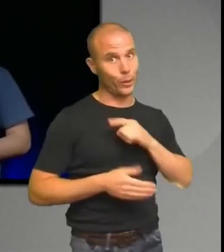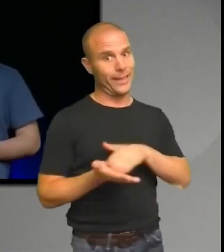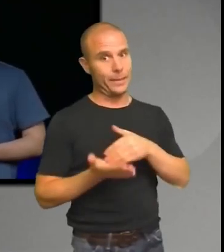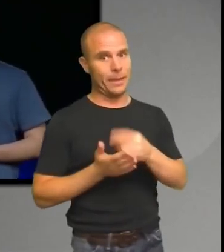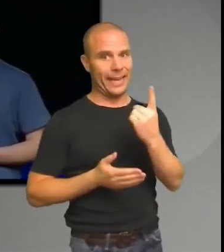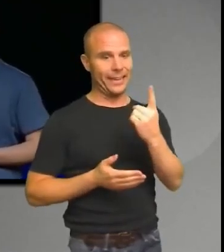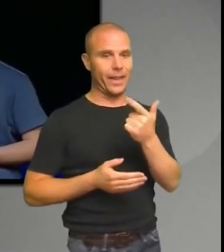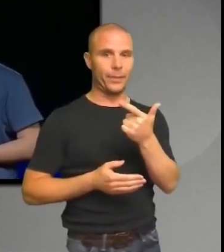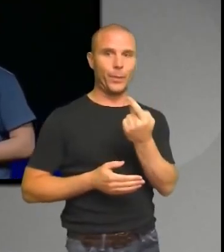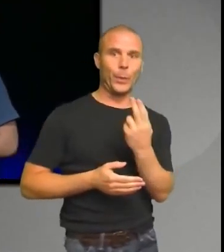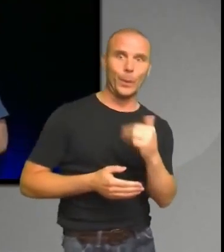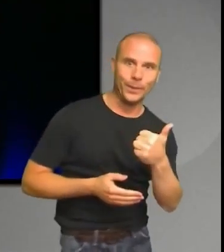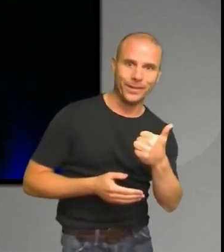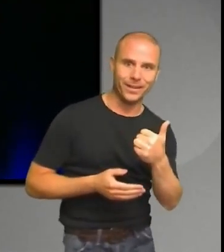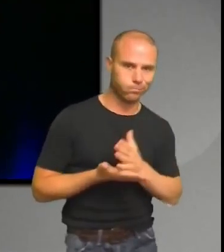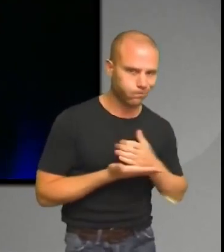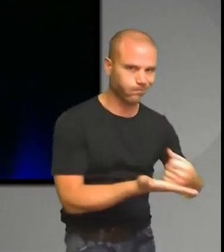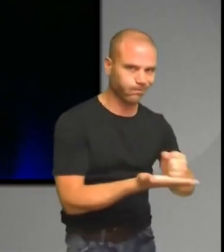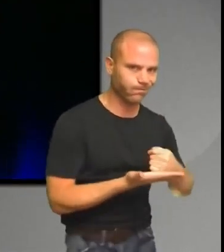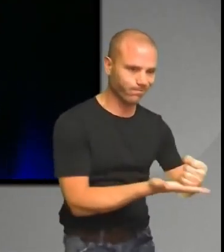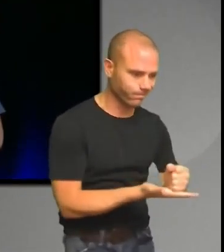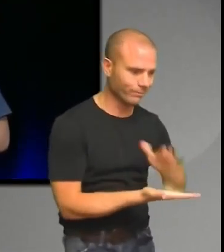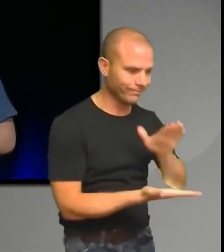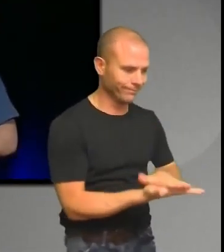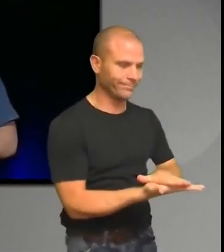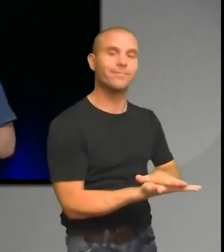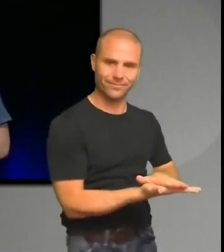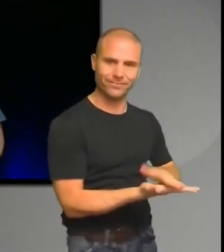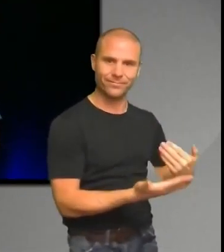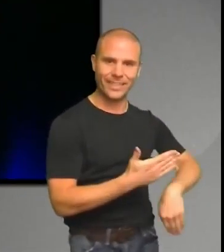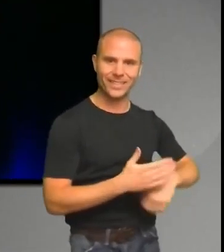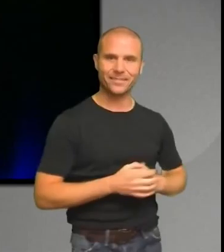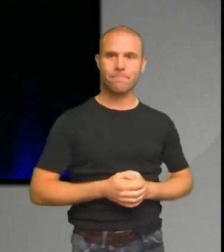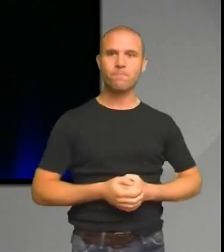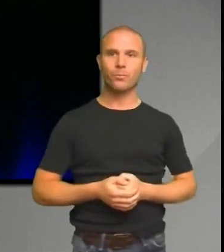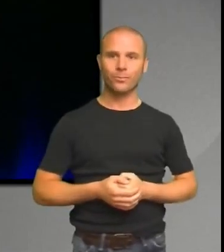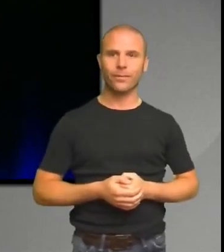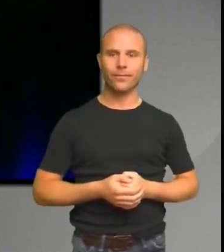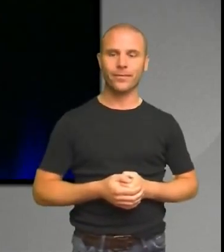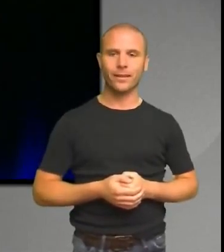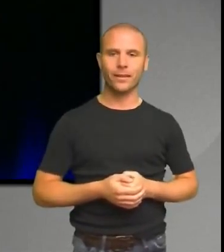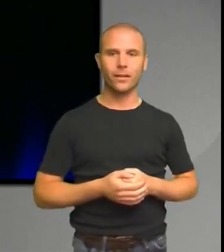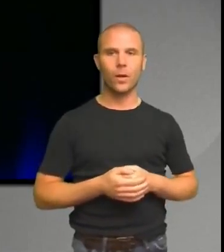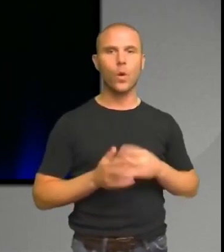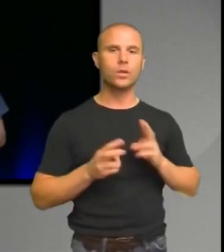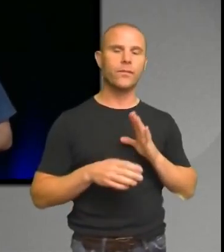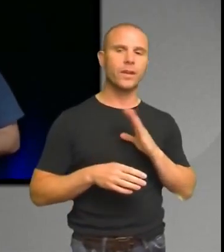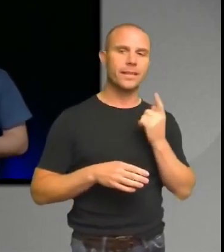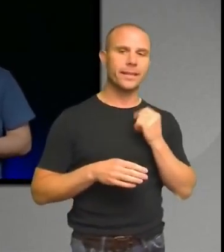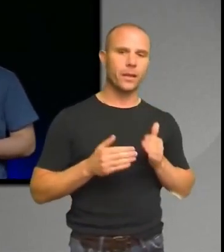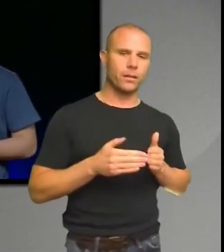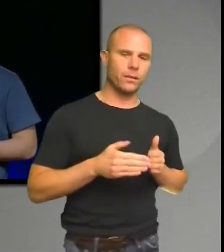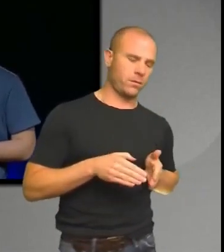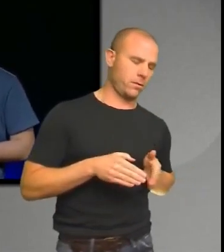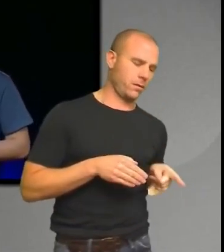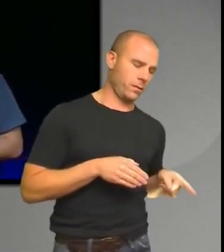Gick åt för att få den på plats. Och sen då så har vi gjort lite utrymme längst ner i höger för